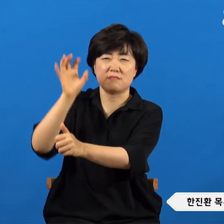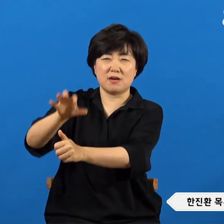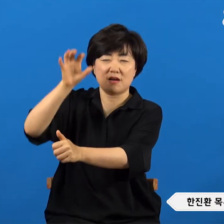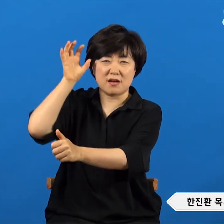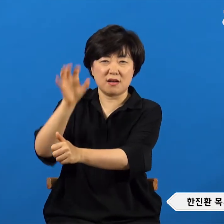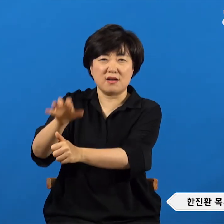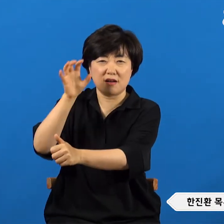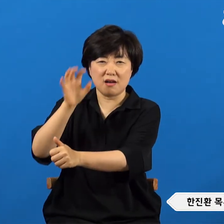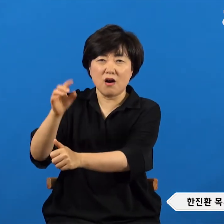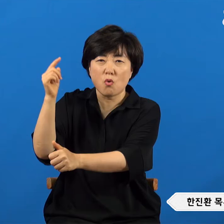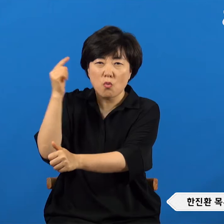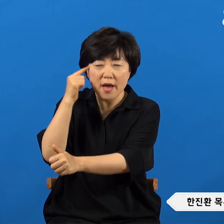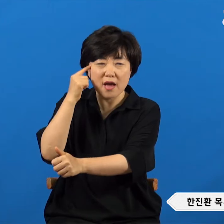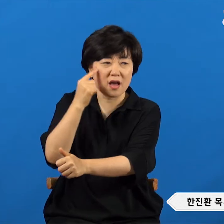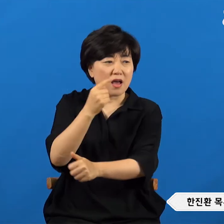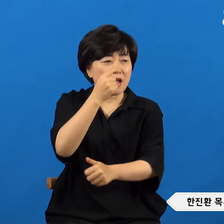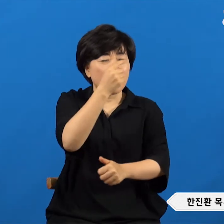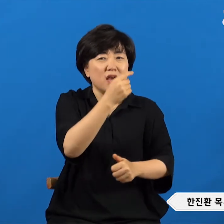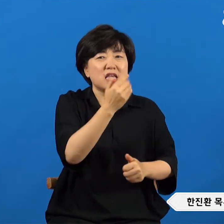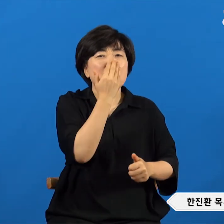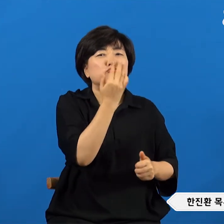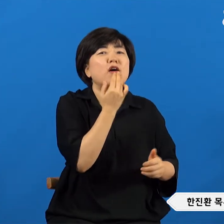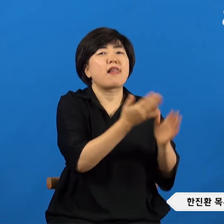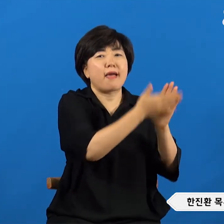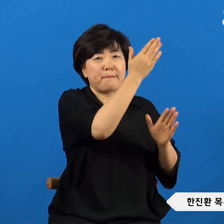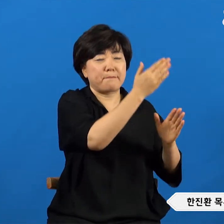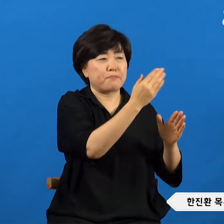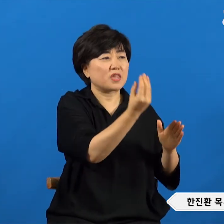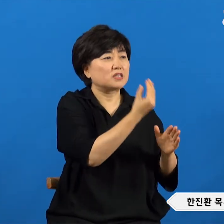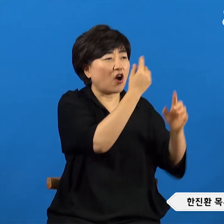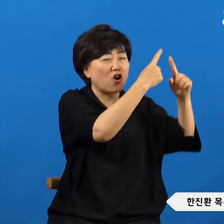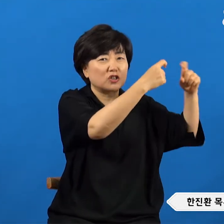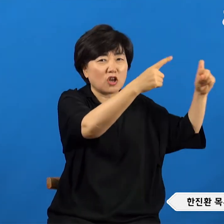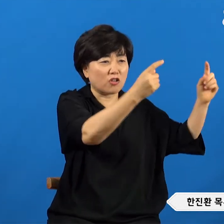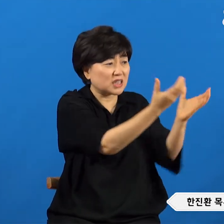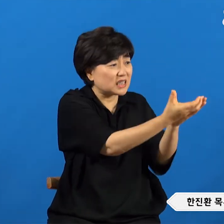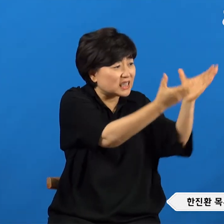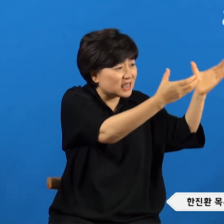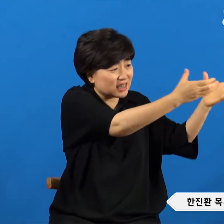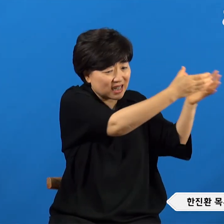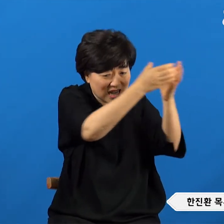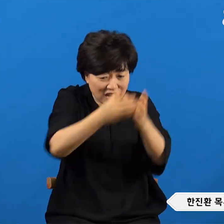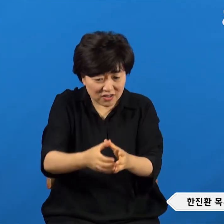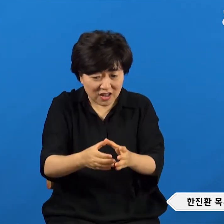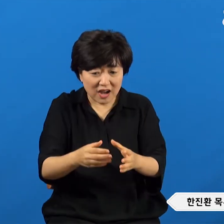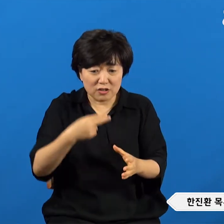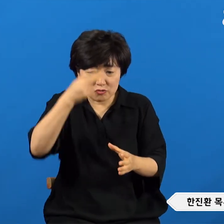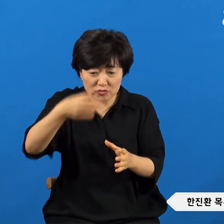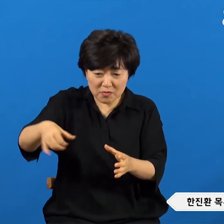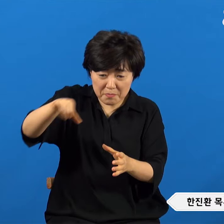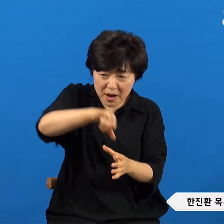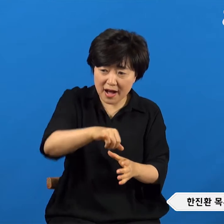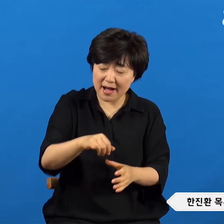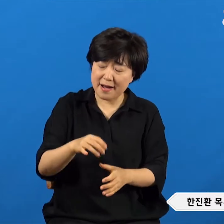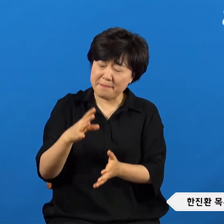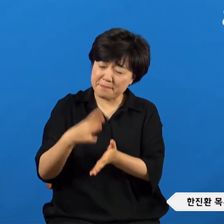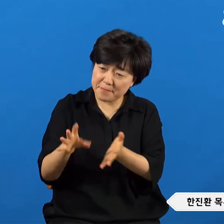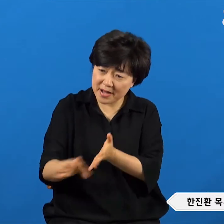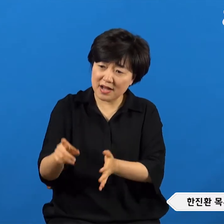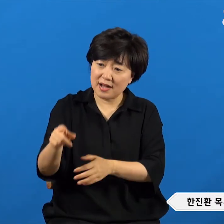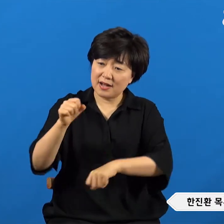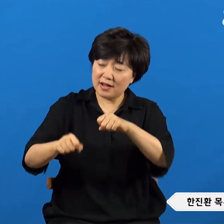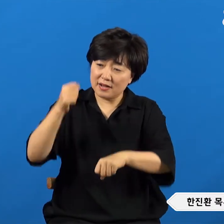어째서 성전 그릇에다가 술을 퍼담아서 마시는 망령된 짓을 하는 것입니까? 왕